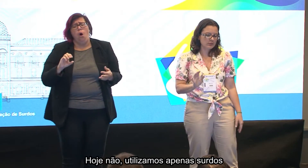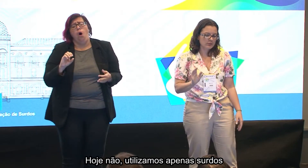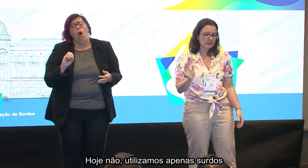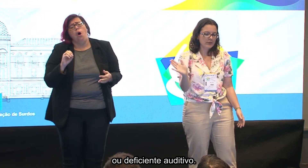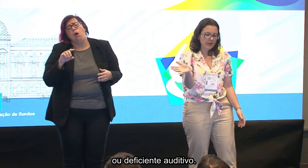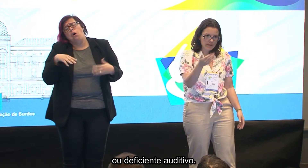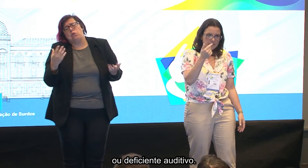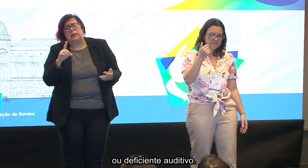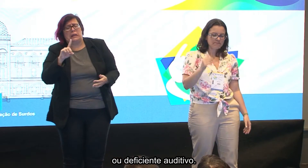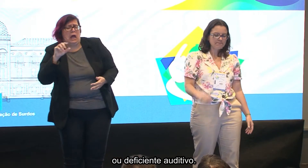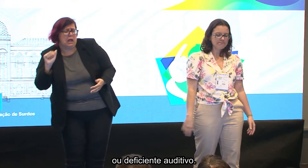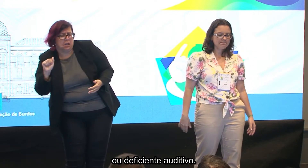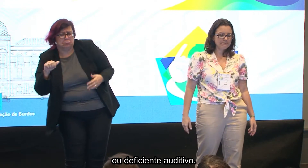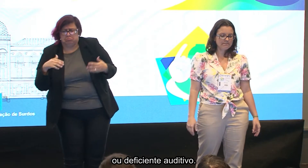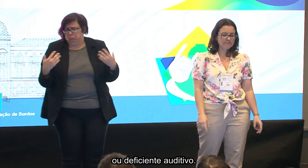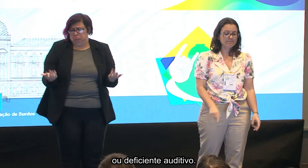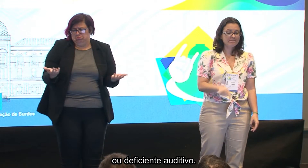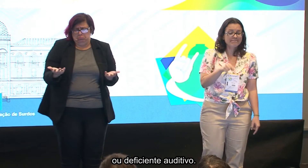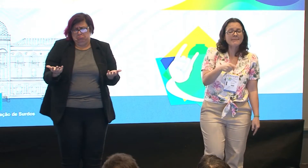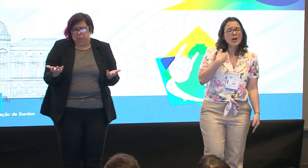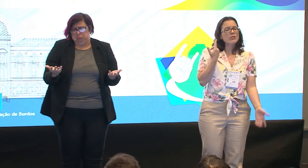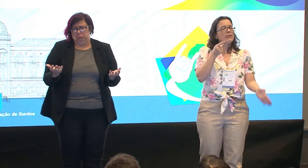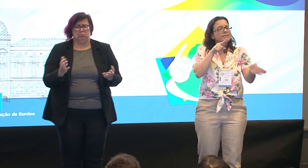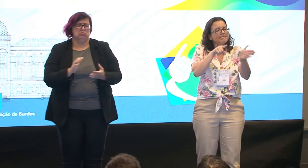surdos ou deficiente auditivo.